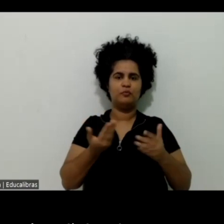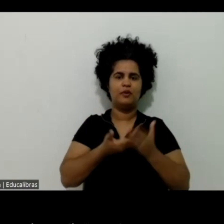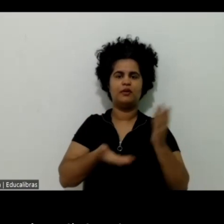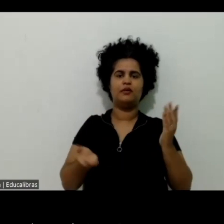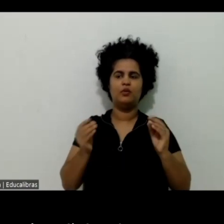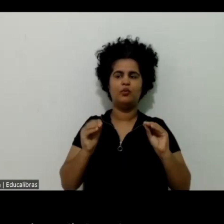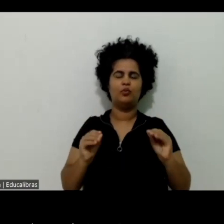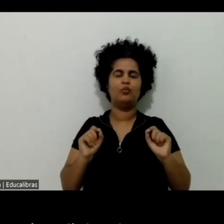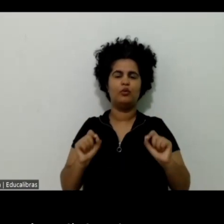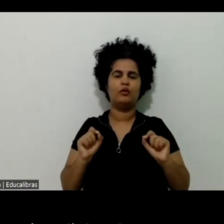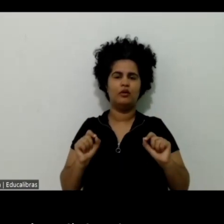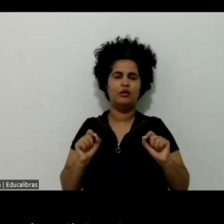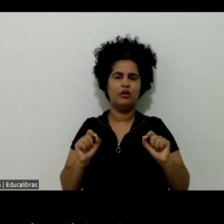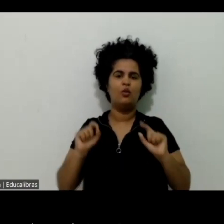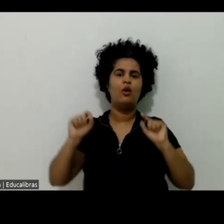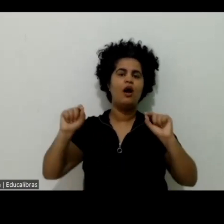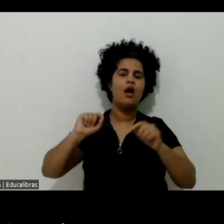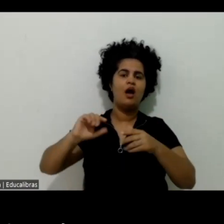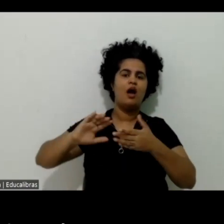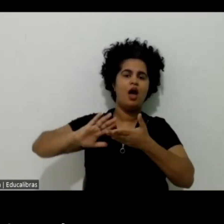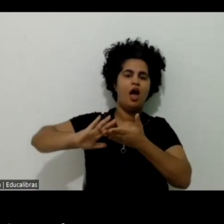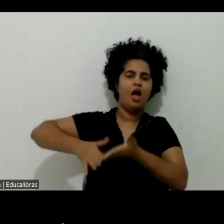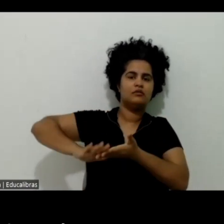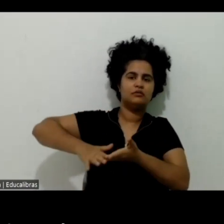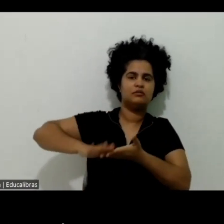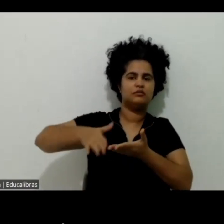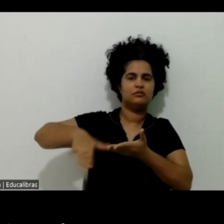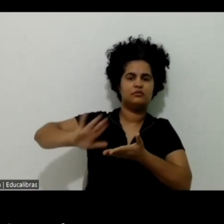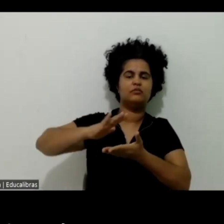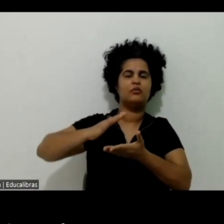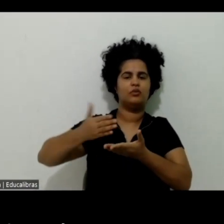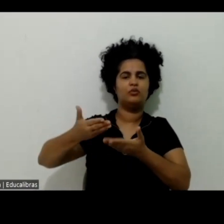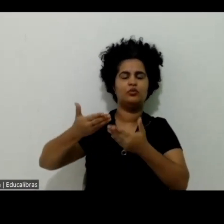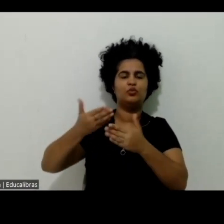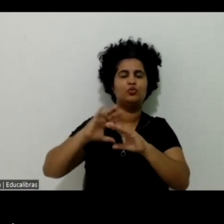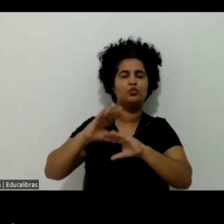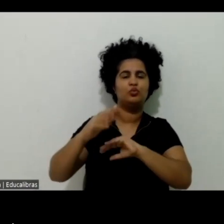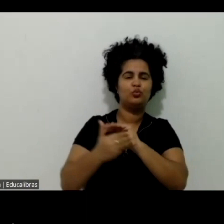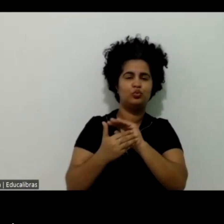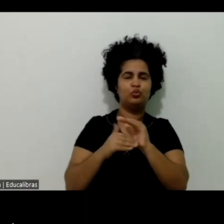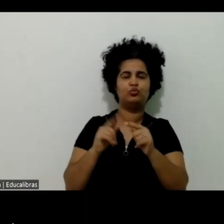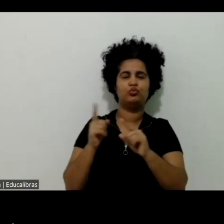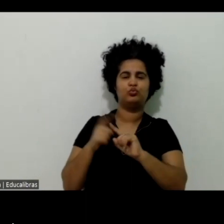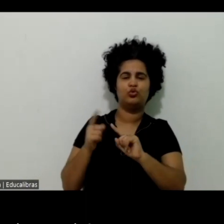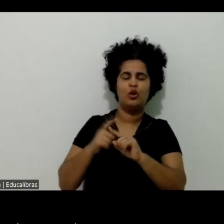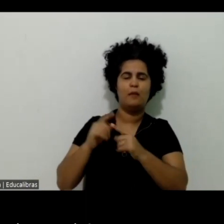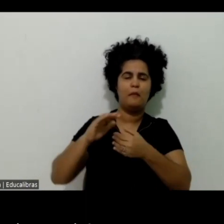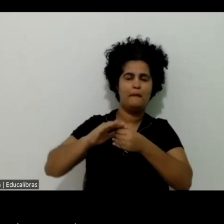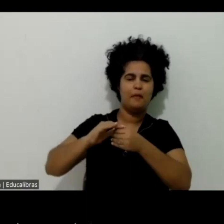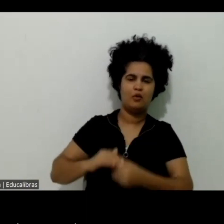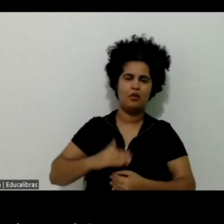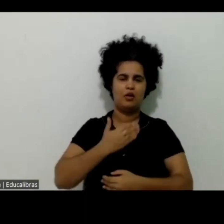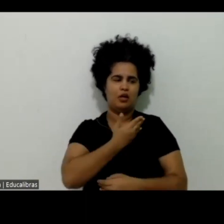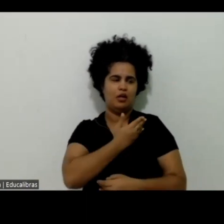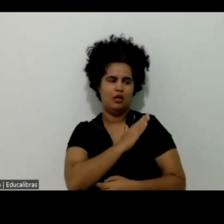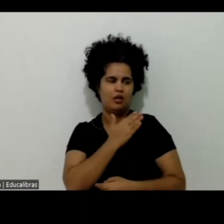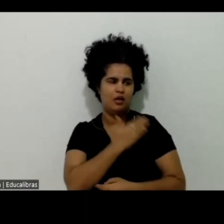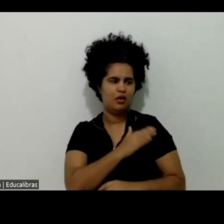que é importante a gente estar tá na linha de frente para enfrentar todas as formas, né, de preconceito, de